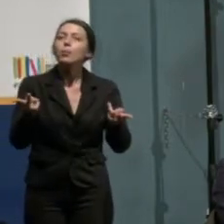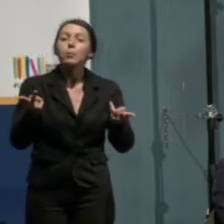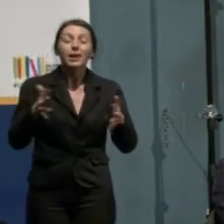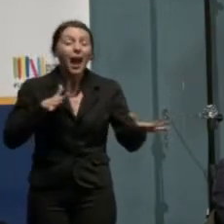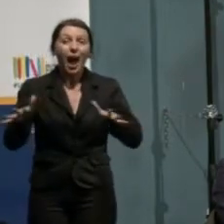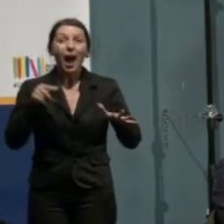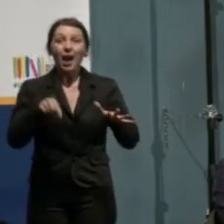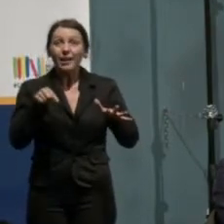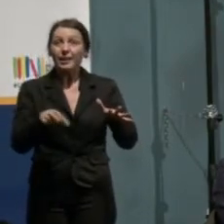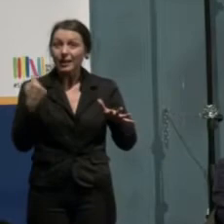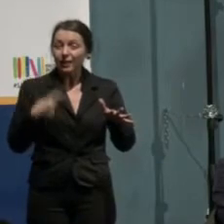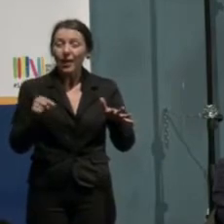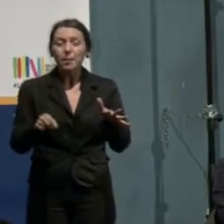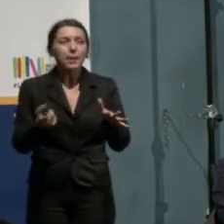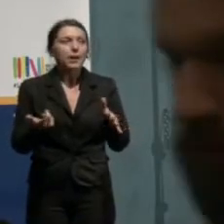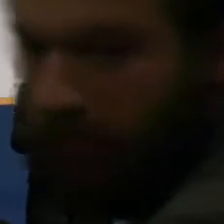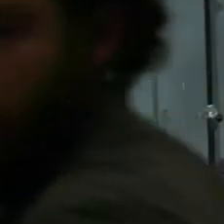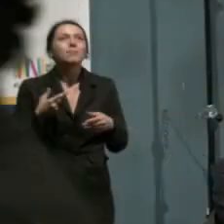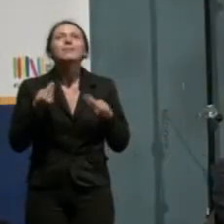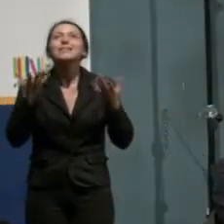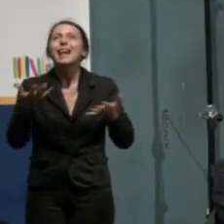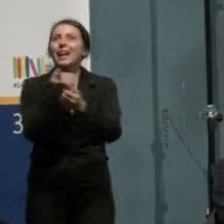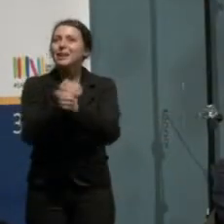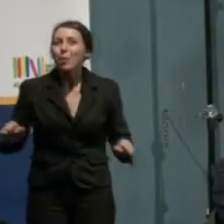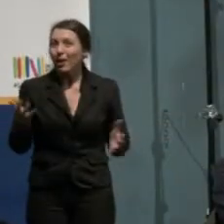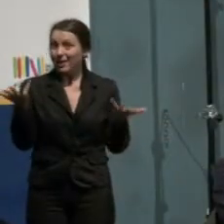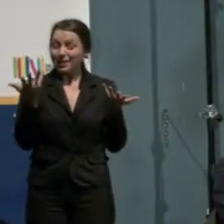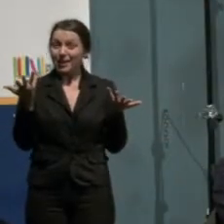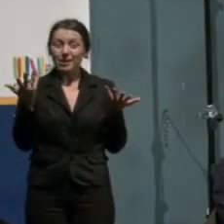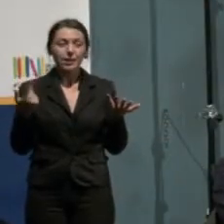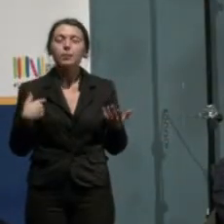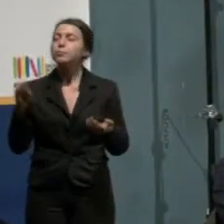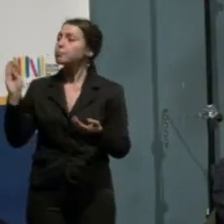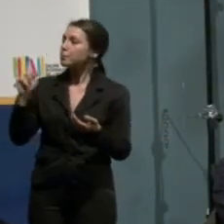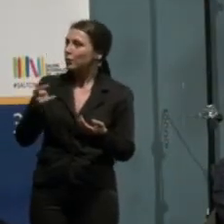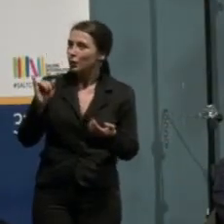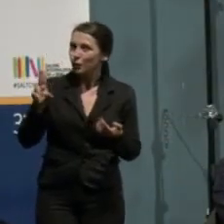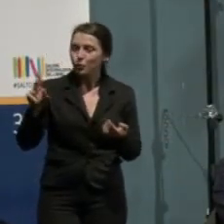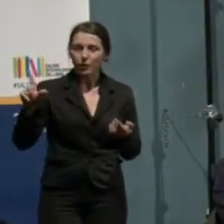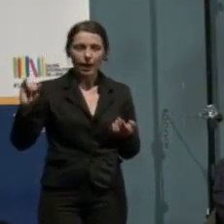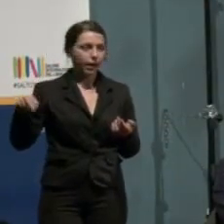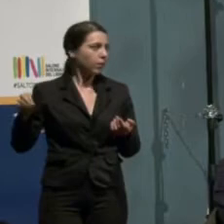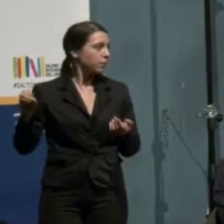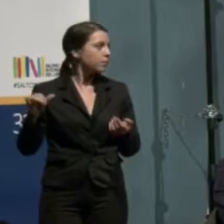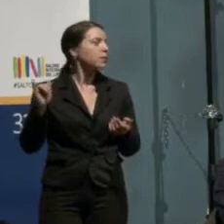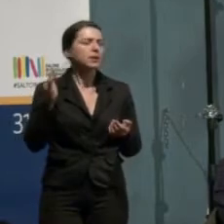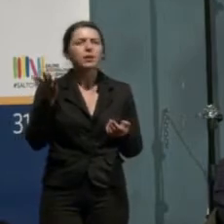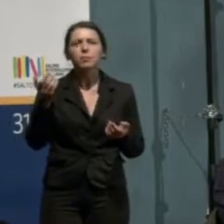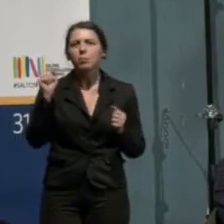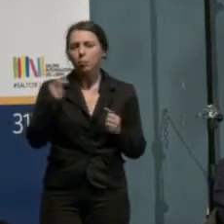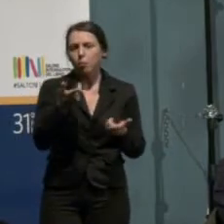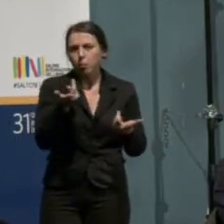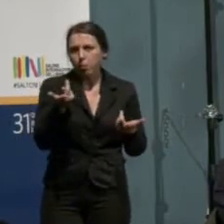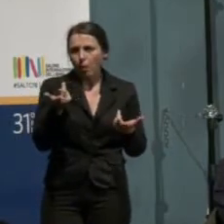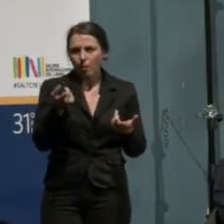una delle grandi forze democratiche presenti allora giuliano intanto si sa poi c'è poi accompagnare le ultime